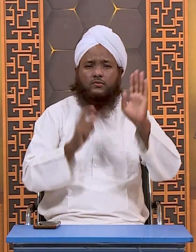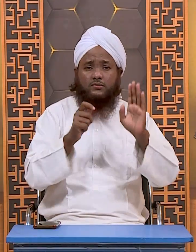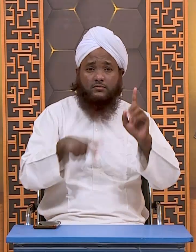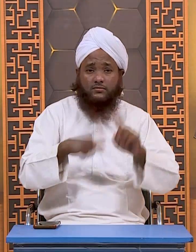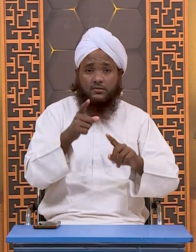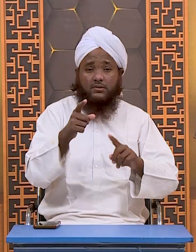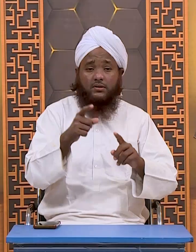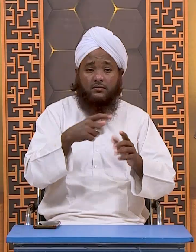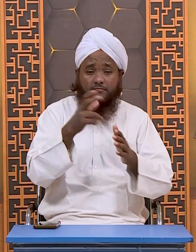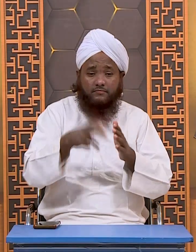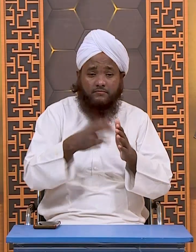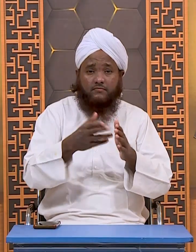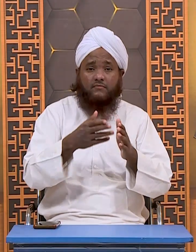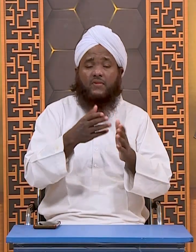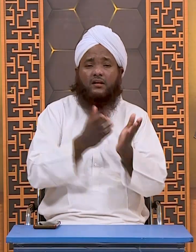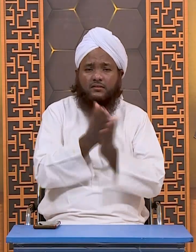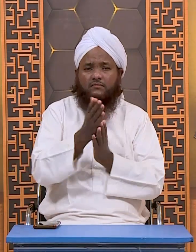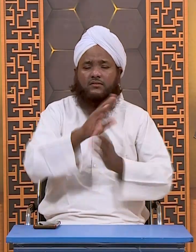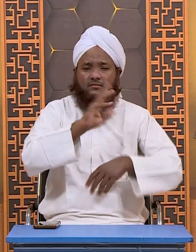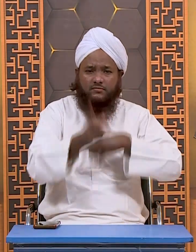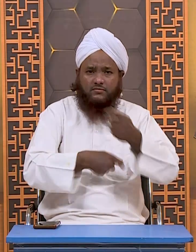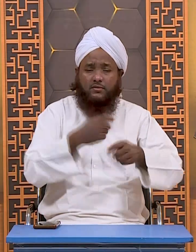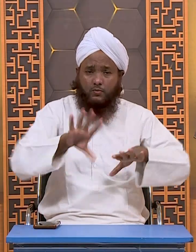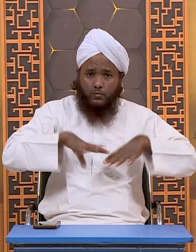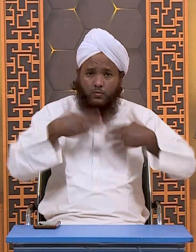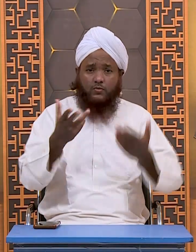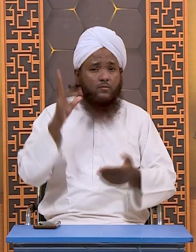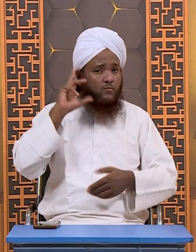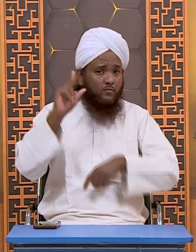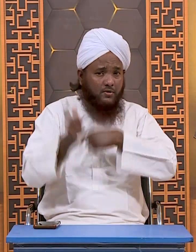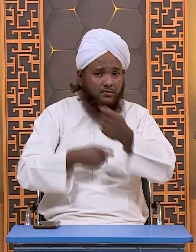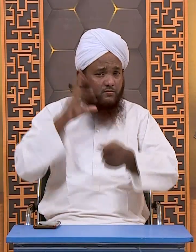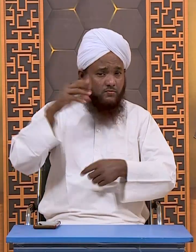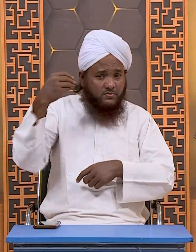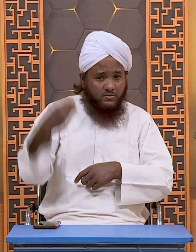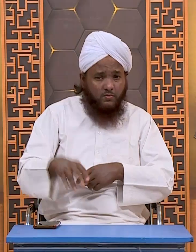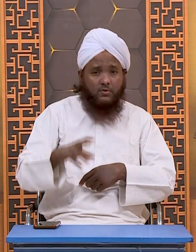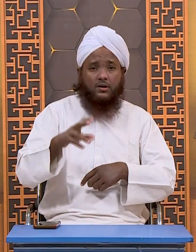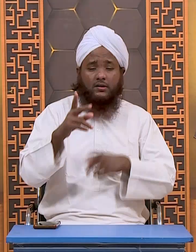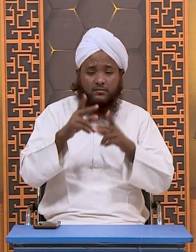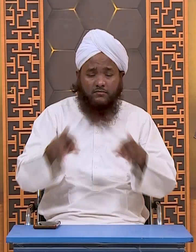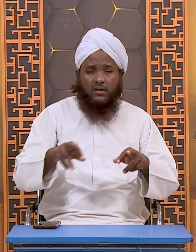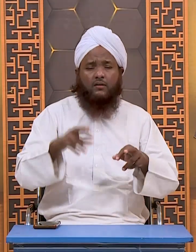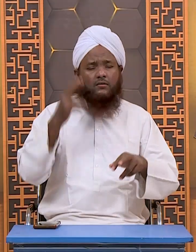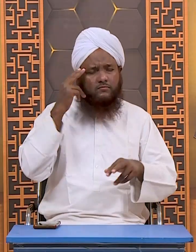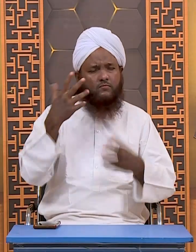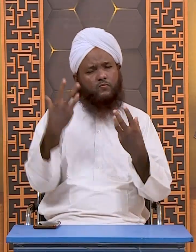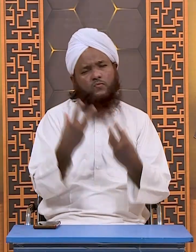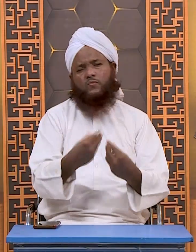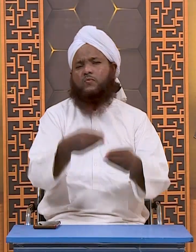سفر جیب کاٹ دی گئی، یا کوئی بھی نقصان ہو جاتا ہے، موبائل فون گر جاتا ہے، کوئی سنیچنگ ہو جاتی ہے، ایکس وائی زی کوئی بھی معاملہ ہوتا ہے،